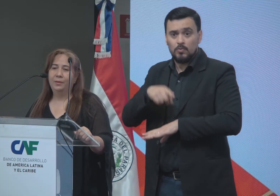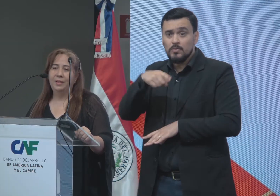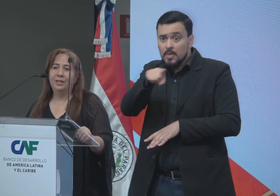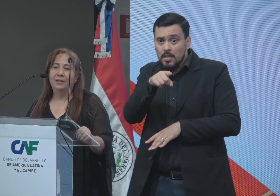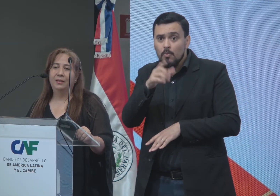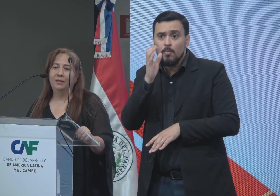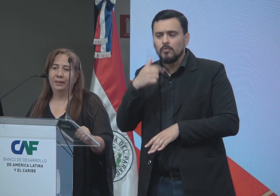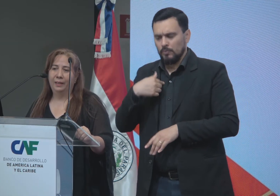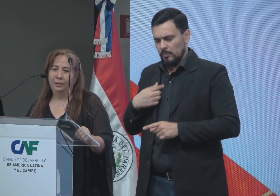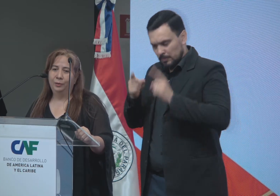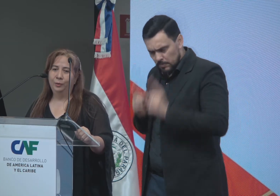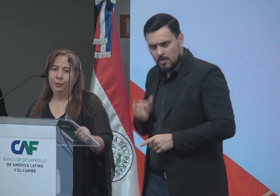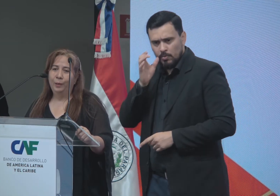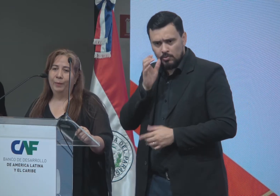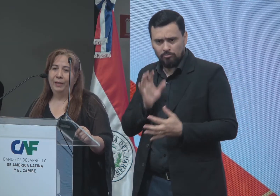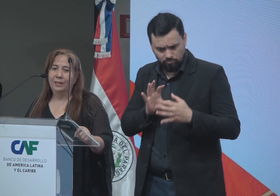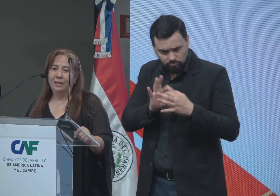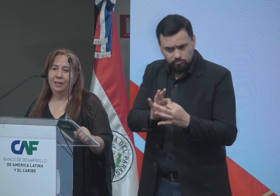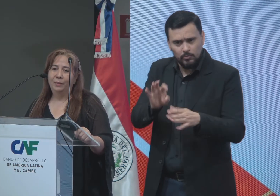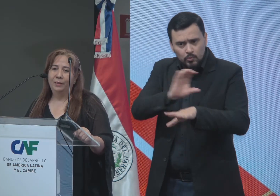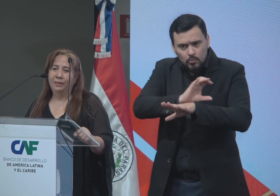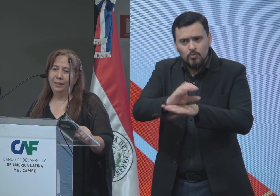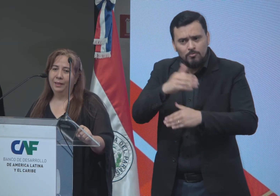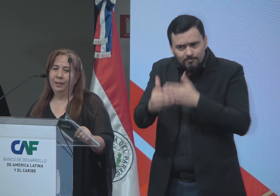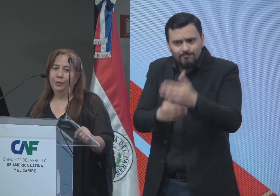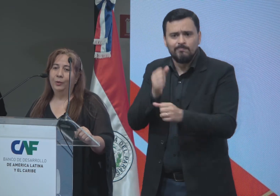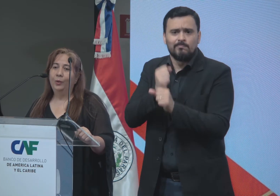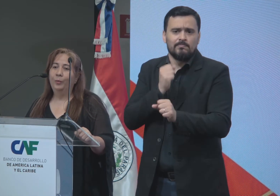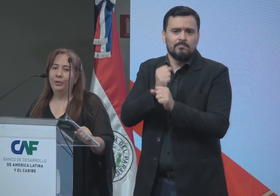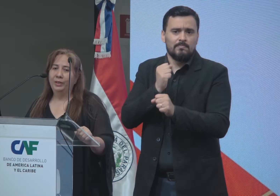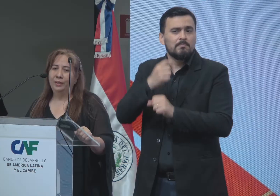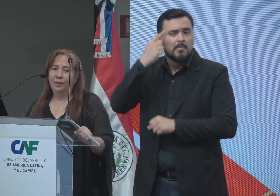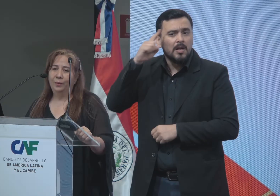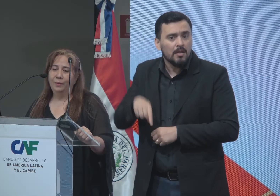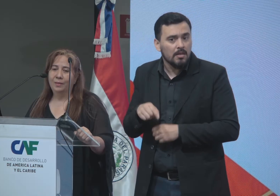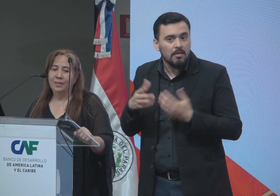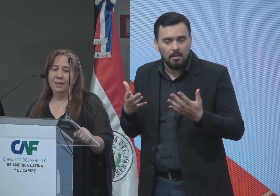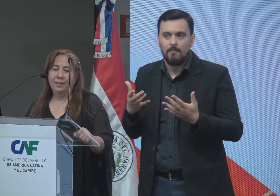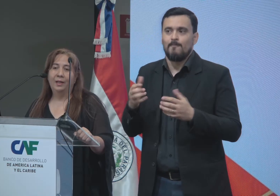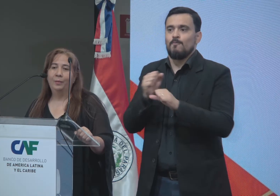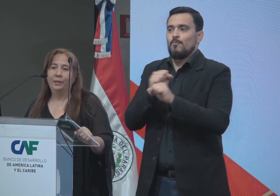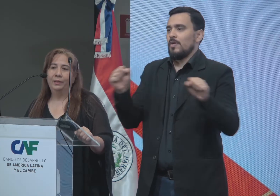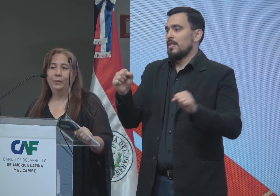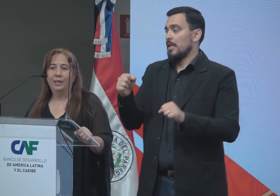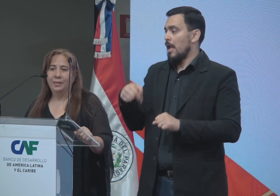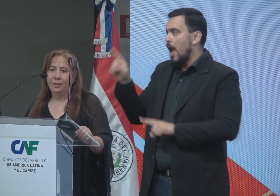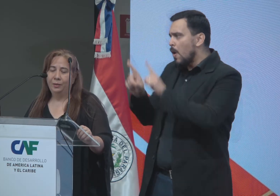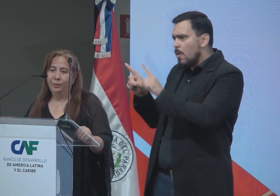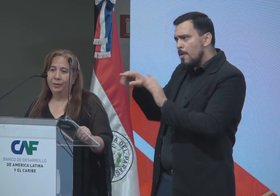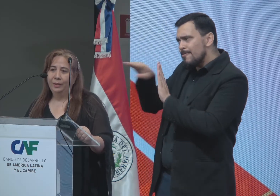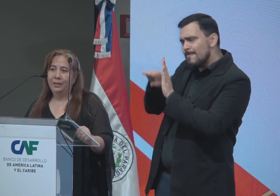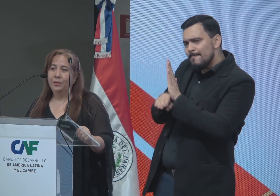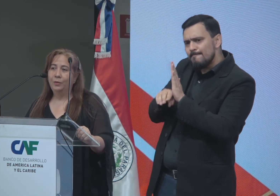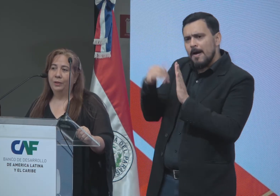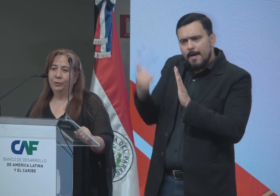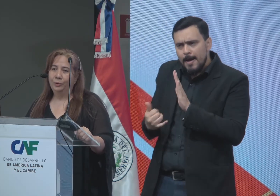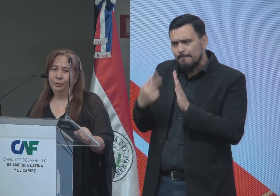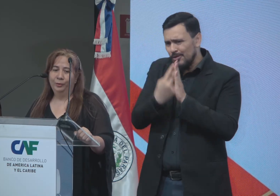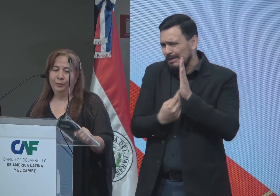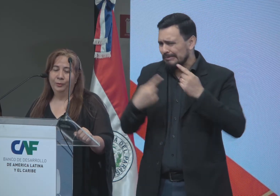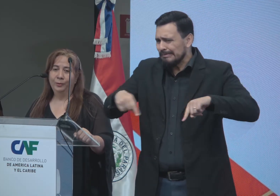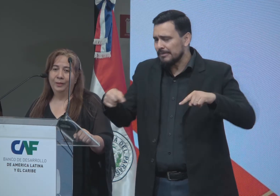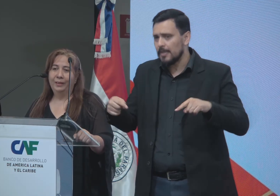compromiso de seguir trabajando para que realmente todo lo proyectado sea realmente un éxito y sobre